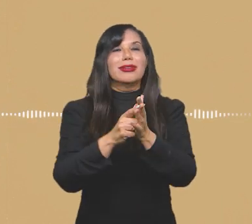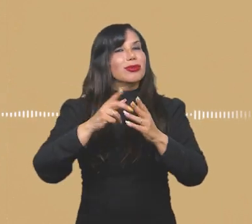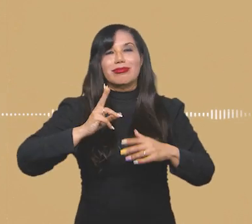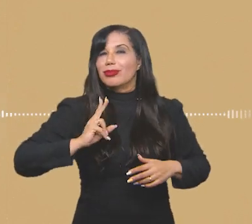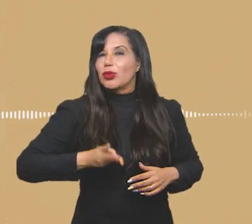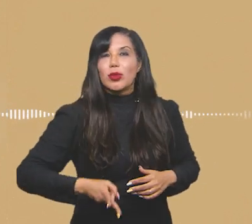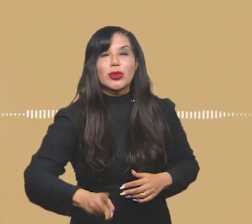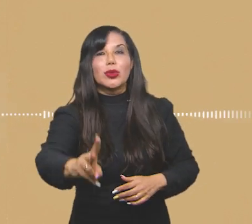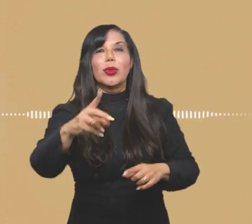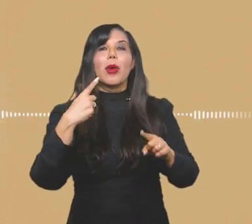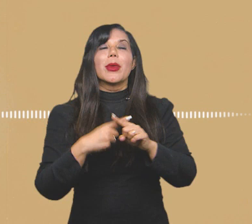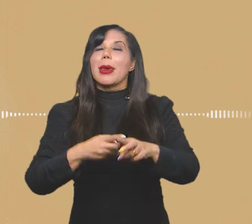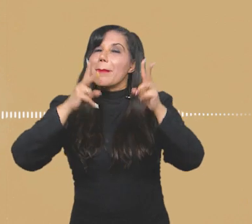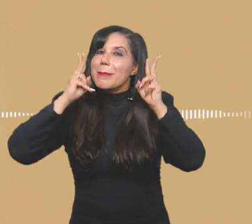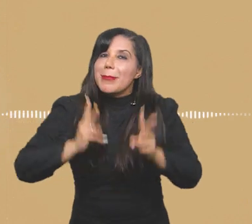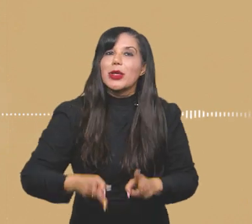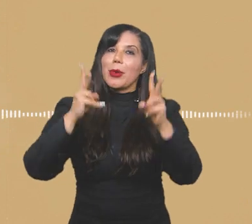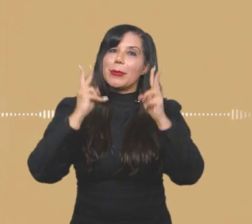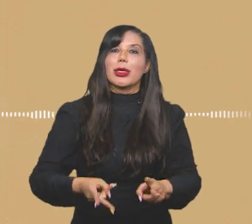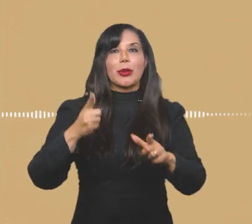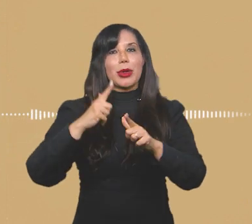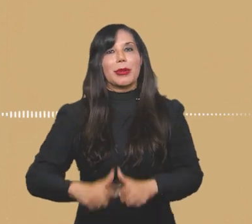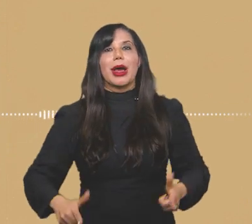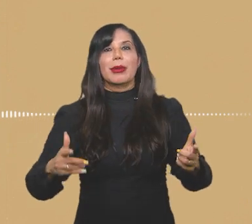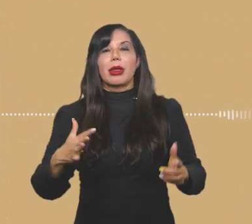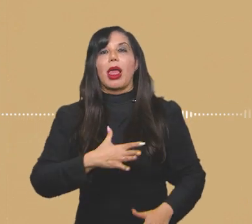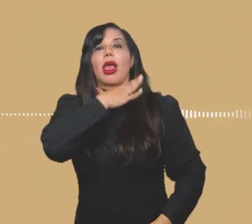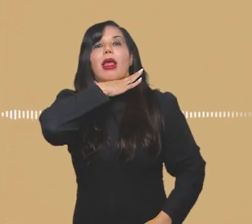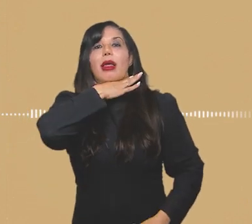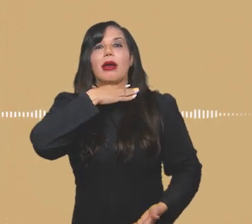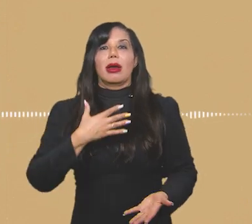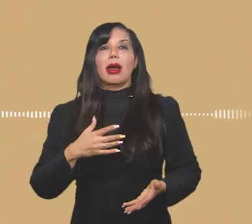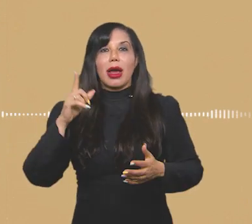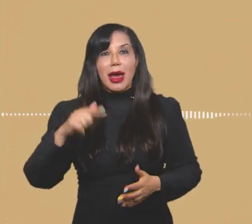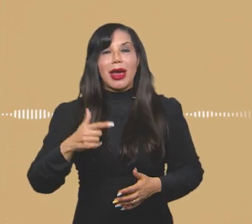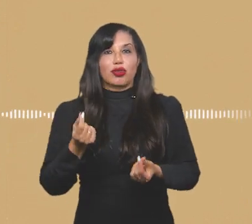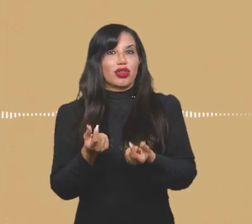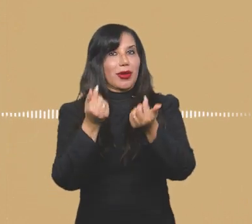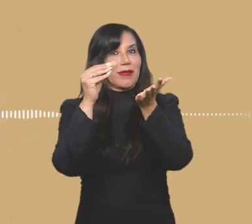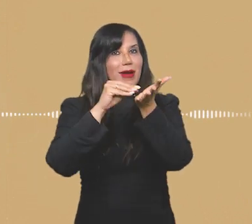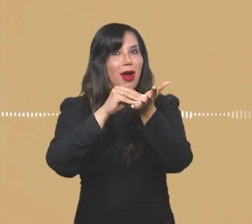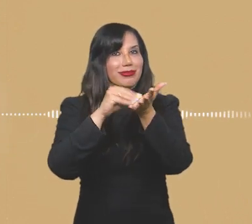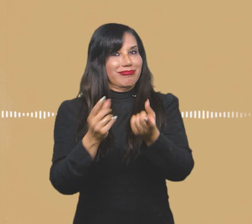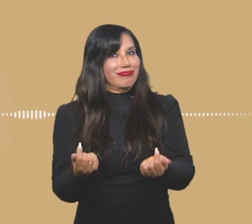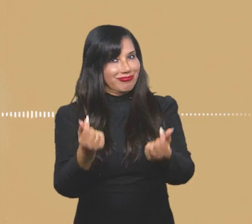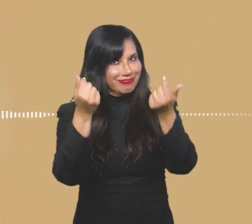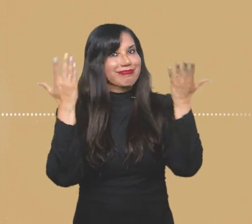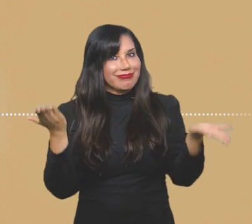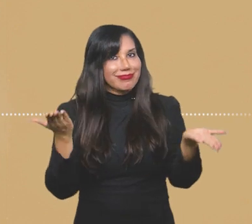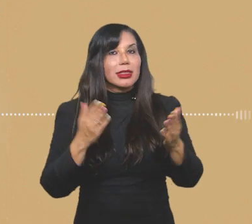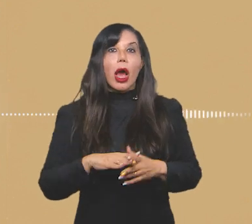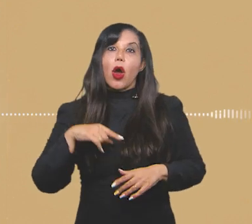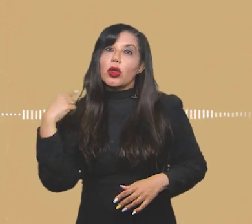não perpetuaram pelo mesmo ponto que eu posso falir mês que vem. Se chama capital, se chama